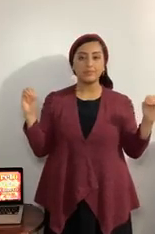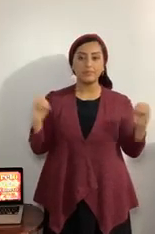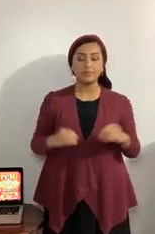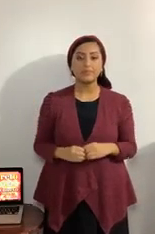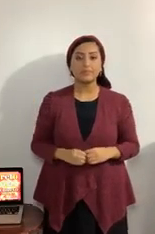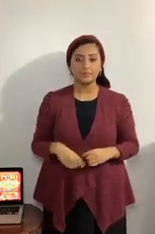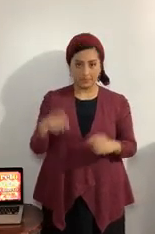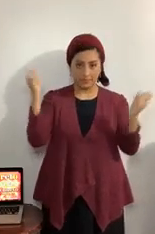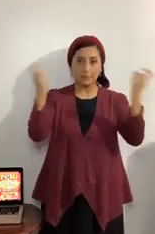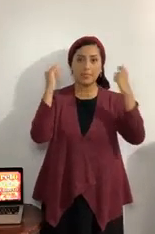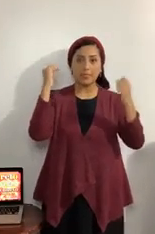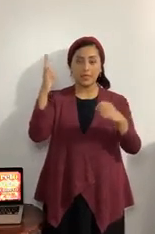Aleluya, porque ella es judía.